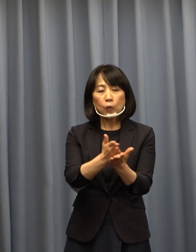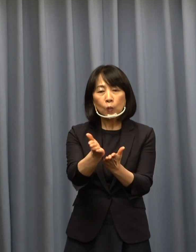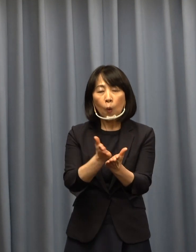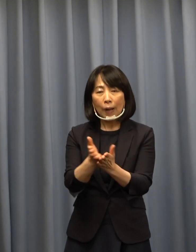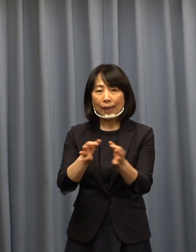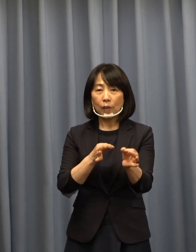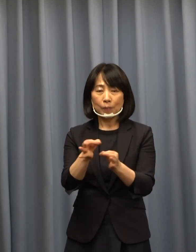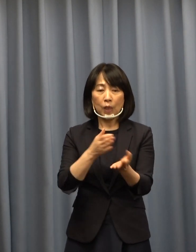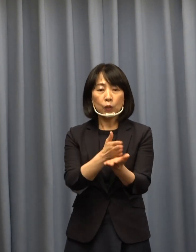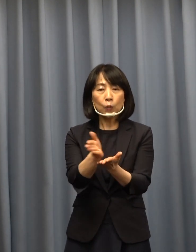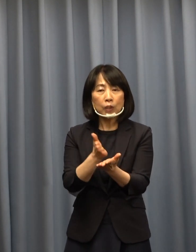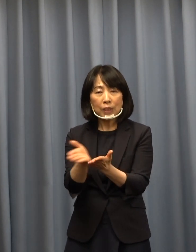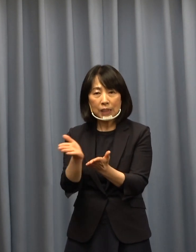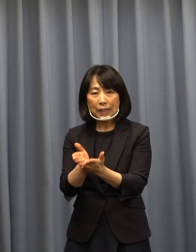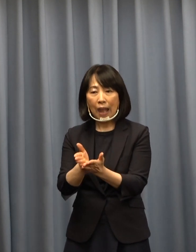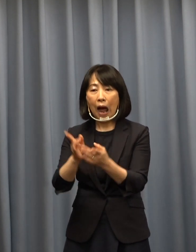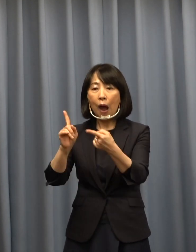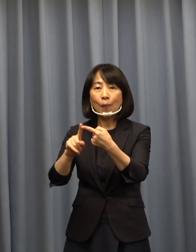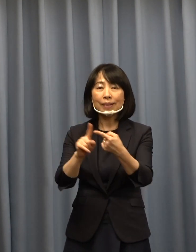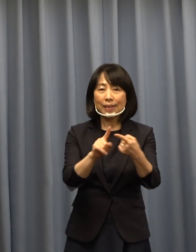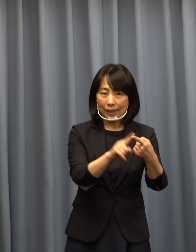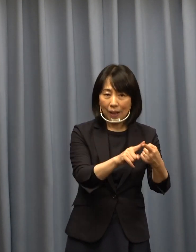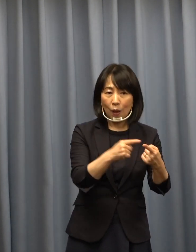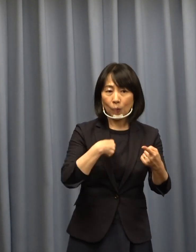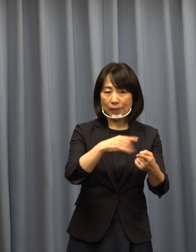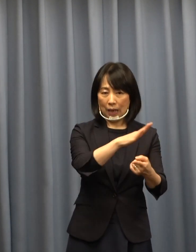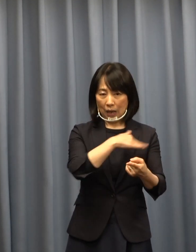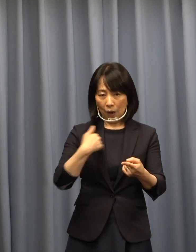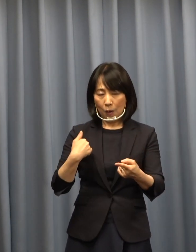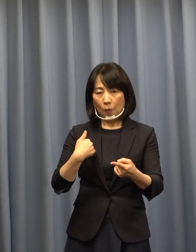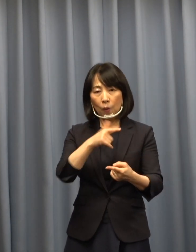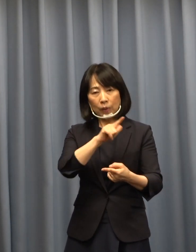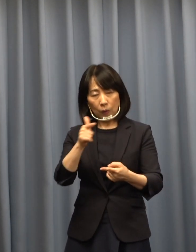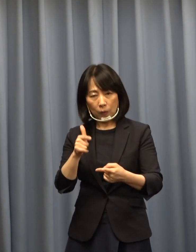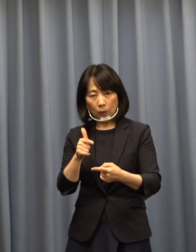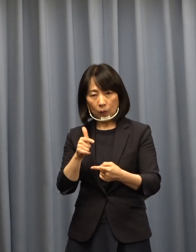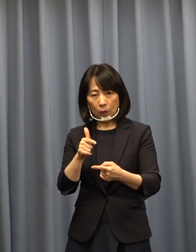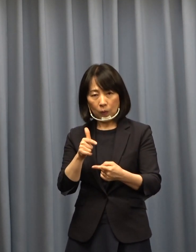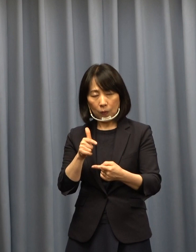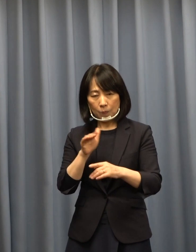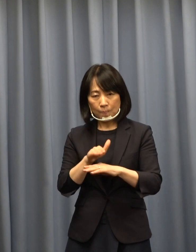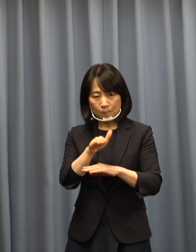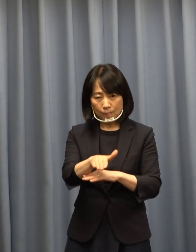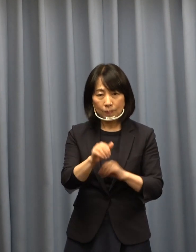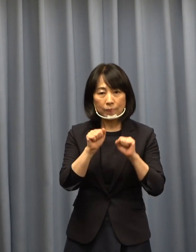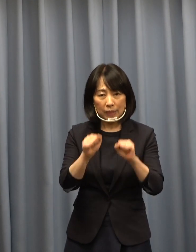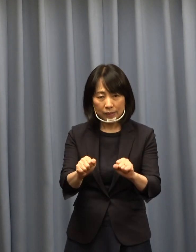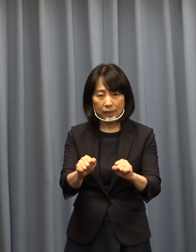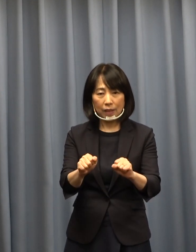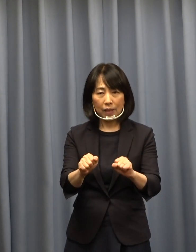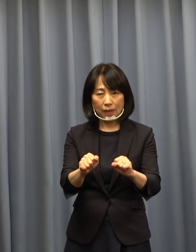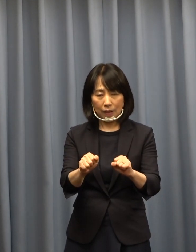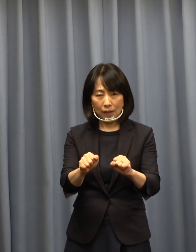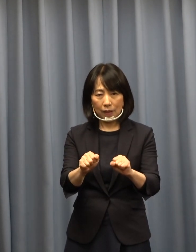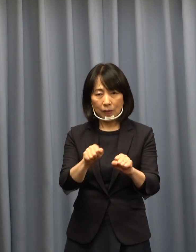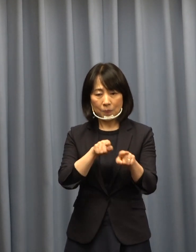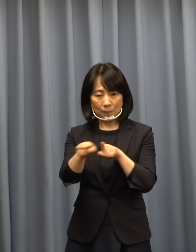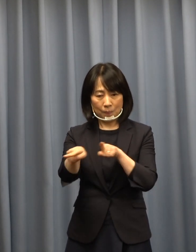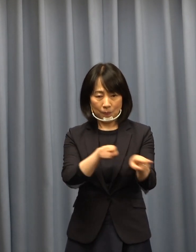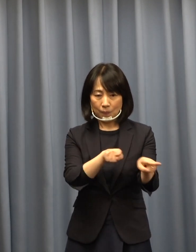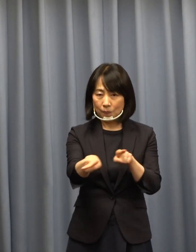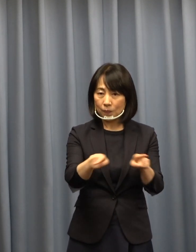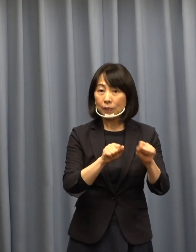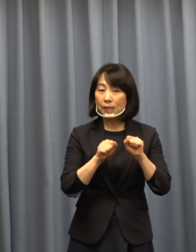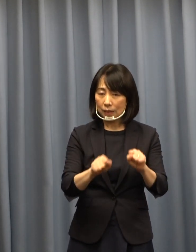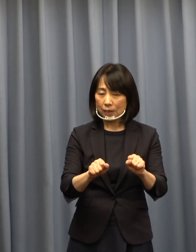ございます。そこについては介入をしてということ、これは県のことでやっていただきますけれども、介入をしてということで、しっかり